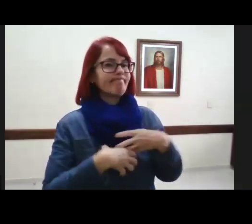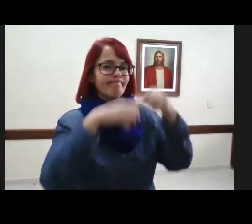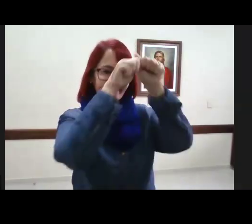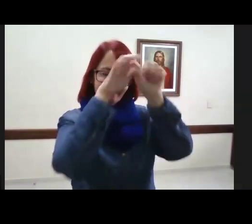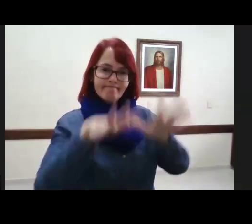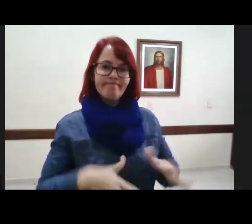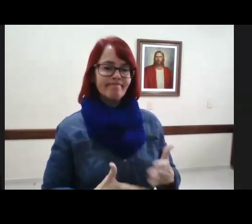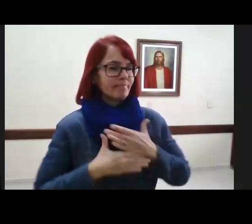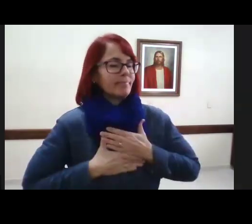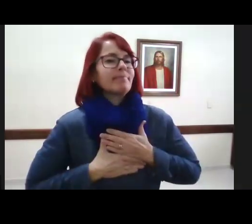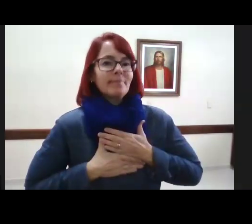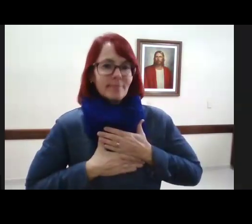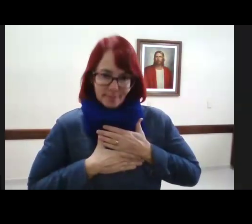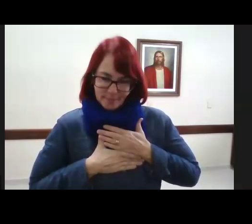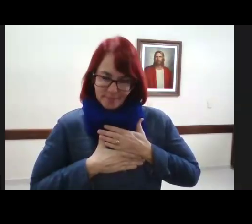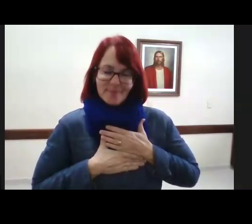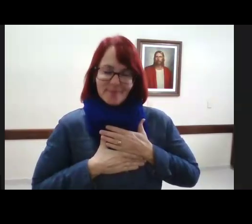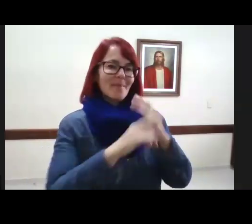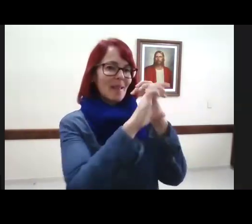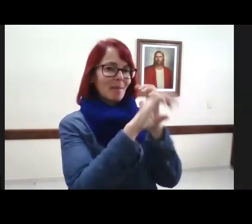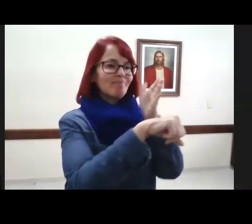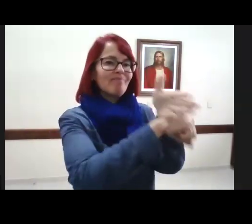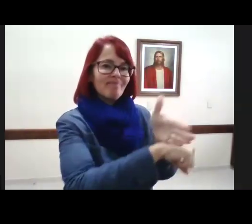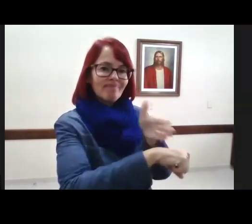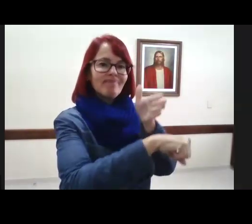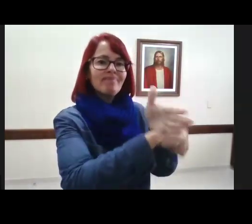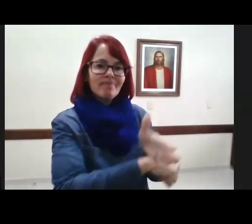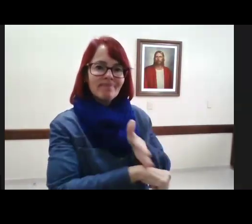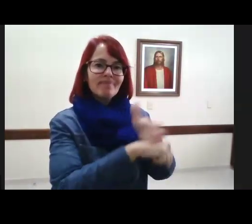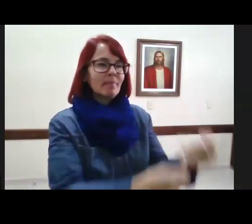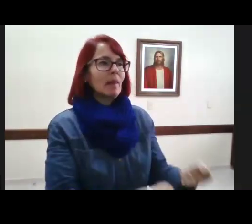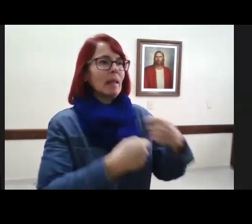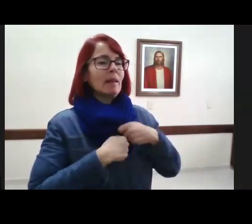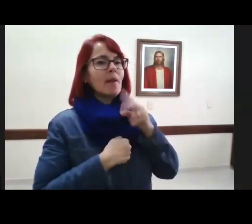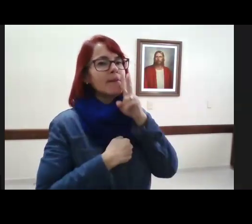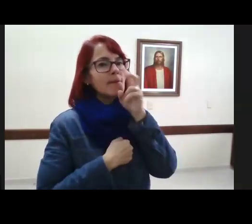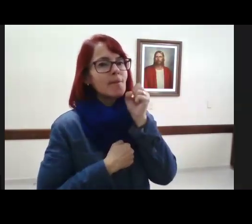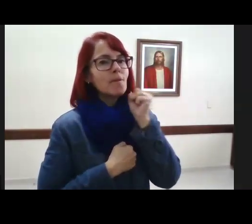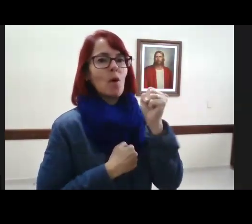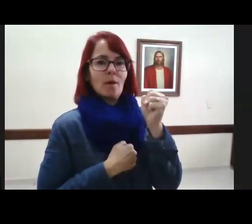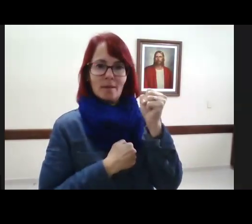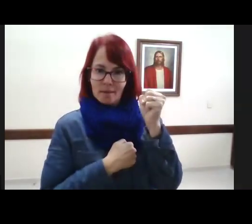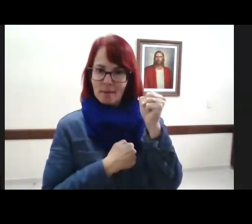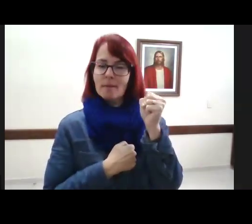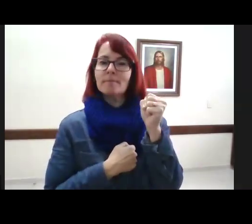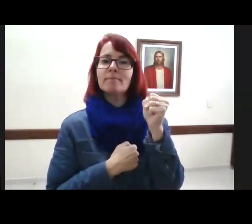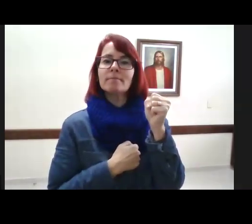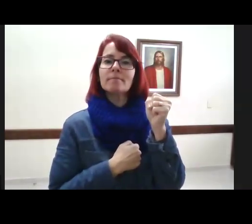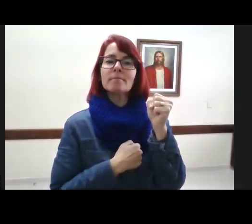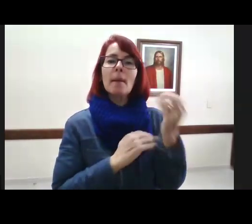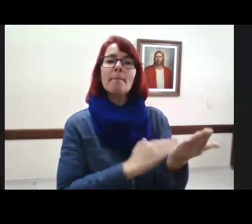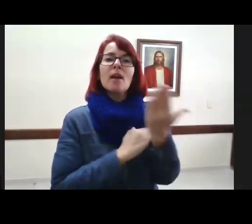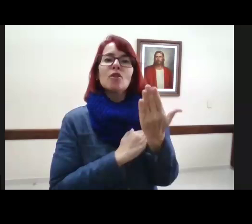Tem sido uma bênção para mim estar ali na casa do Senhor e ter me fortalecido muito. tem me ajudado muito a enfrentar